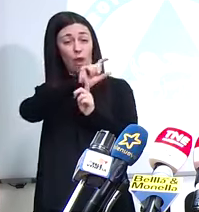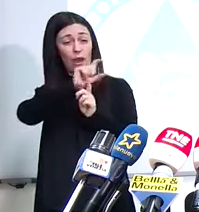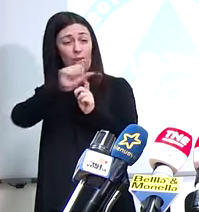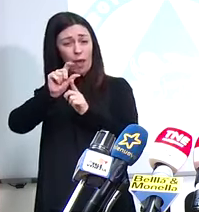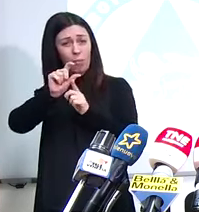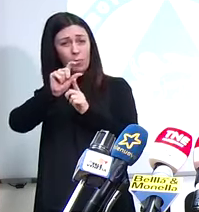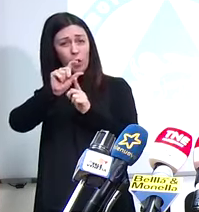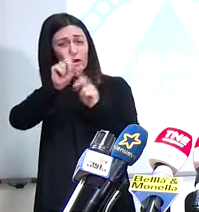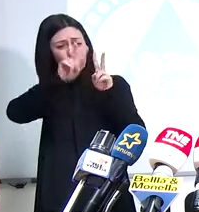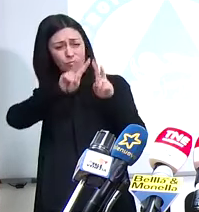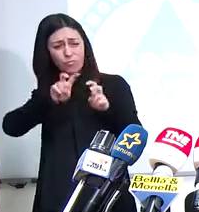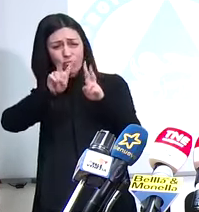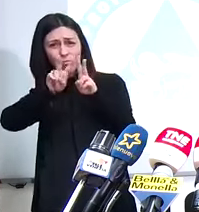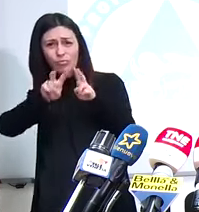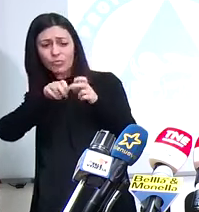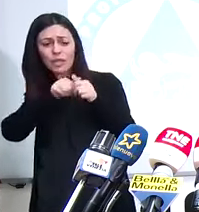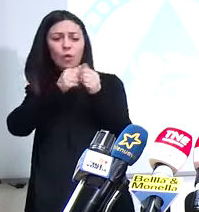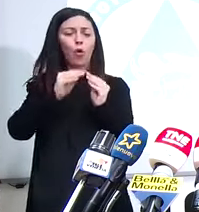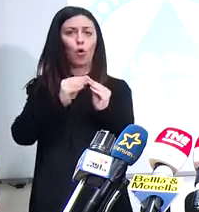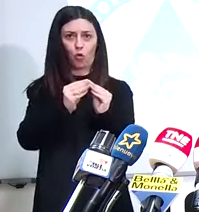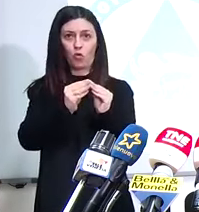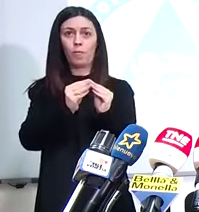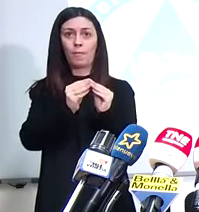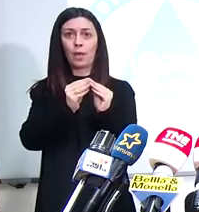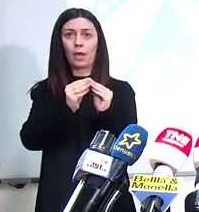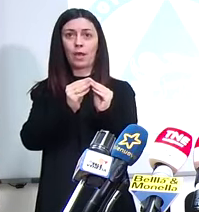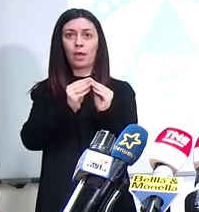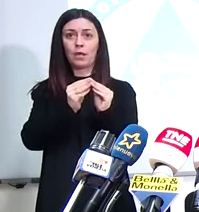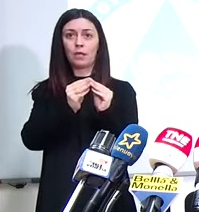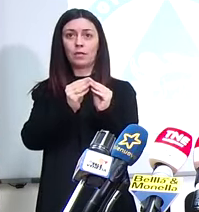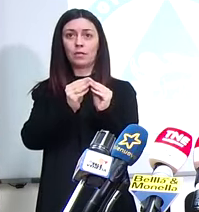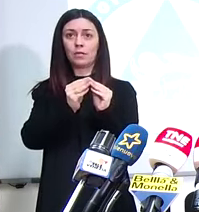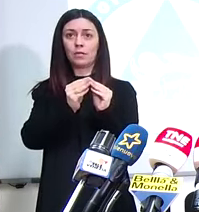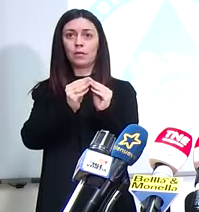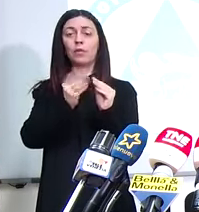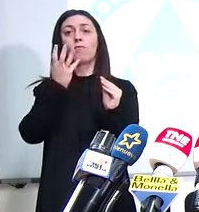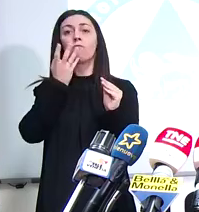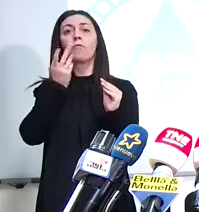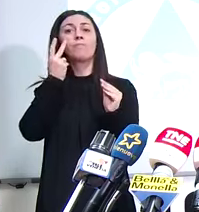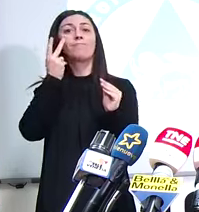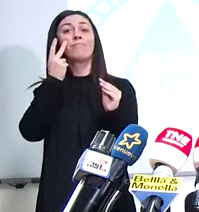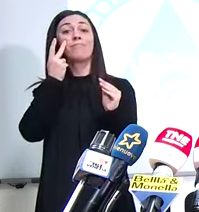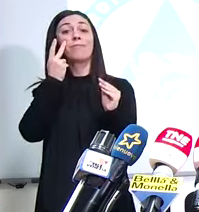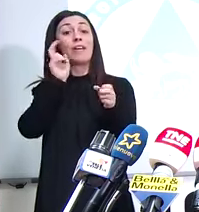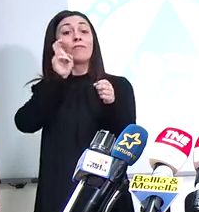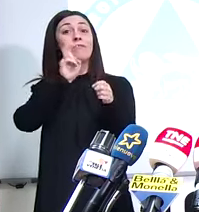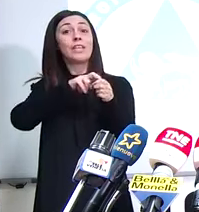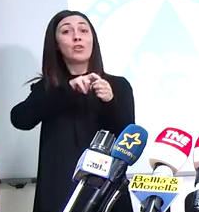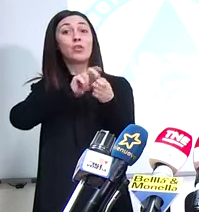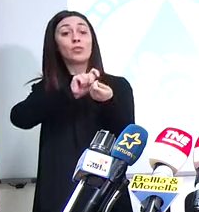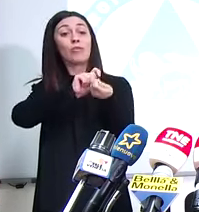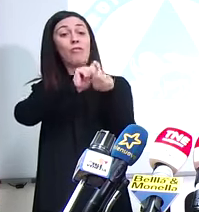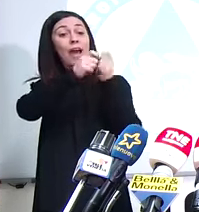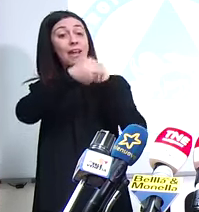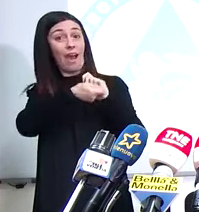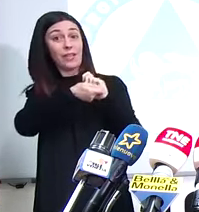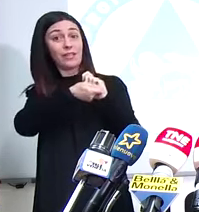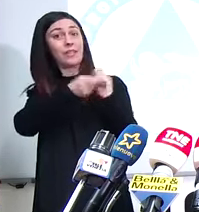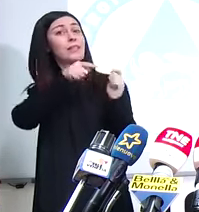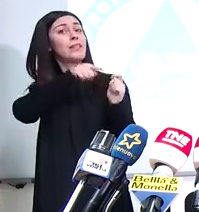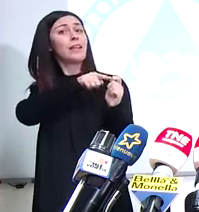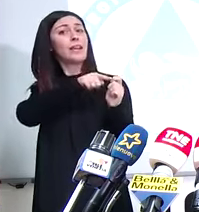darvi anche un valore di quanto pesano pesino percentualmente le varianti la famosa variante inglese sul totale dei